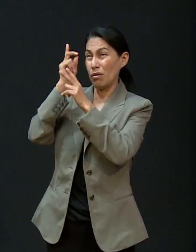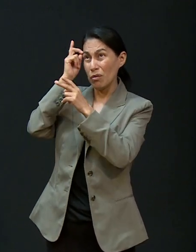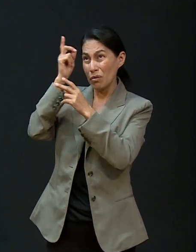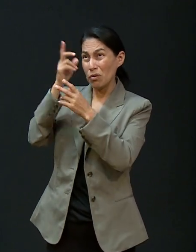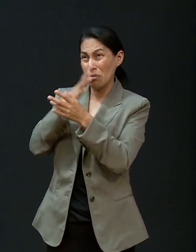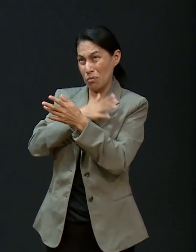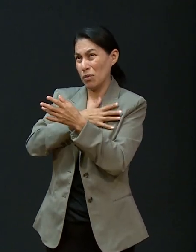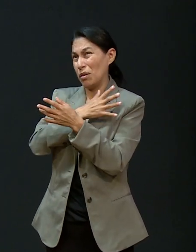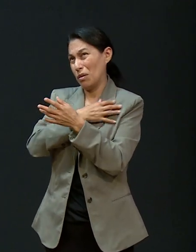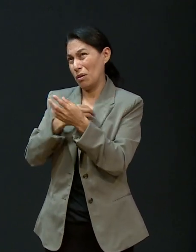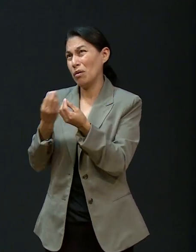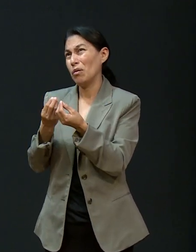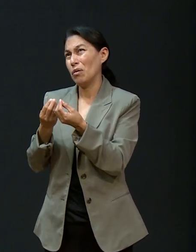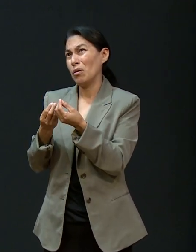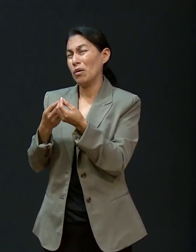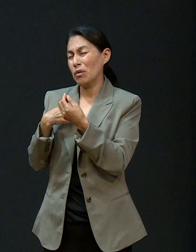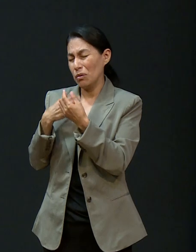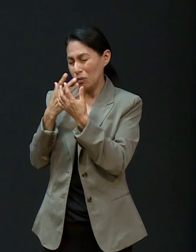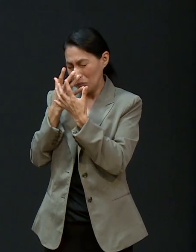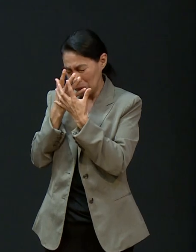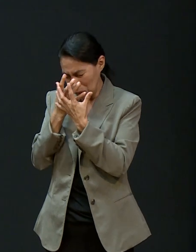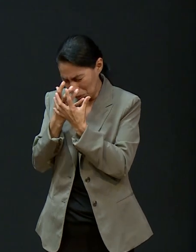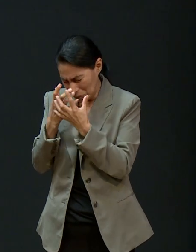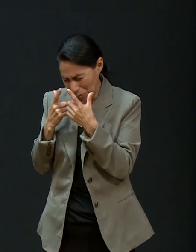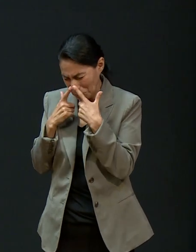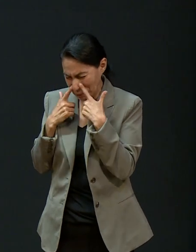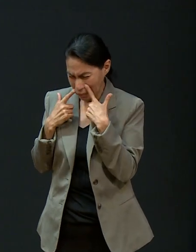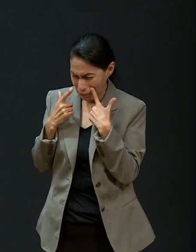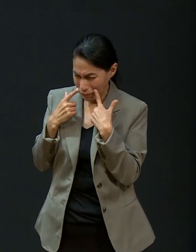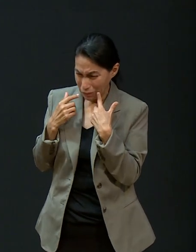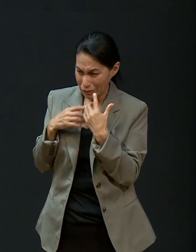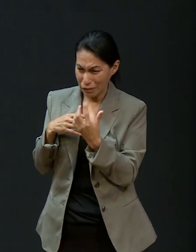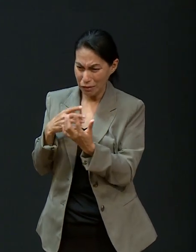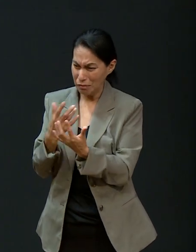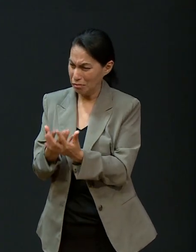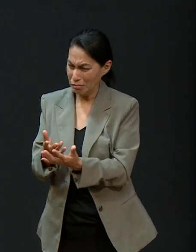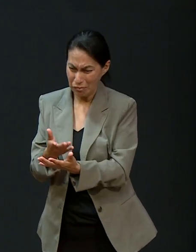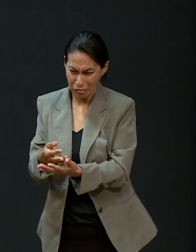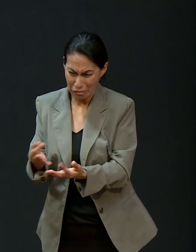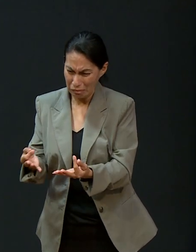que no hay explicación. Pero, Dios, tuve misericordia.